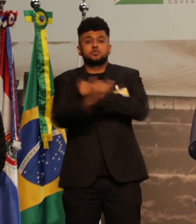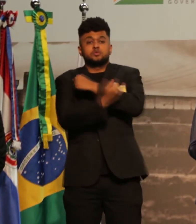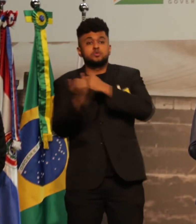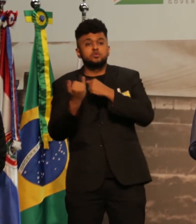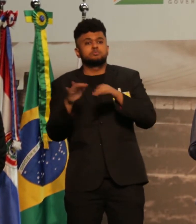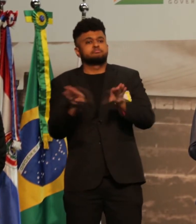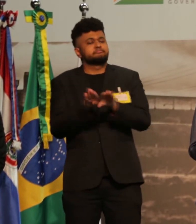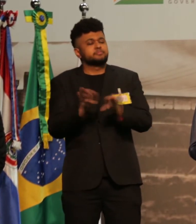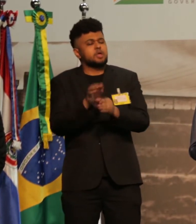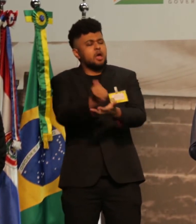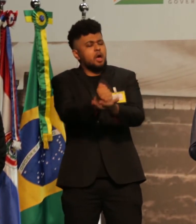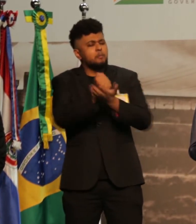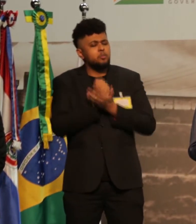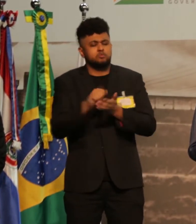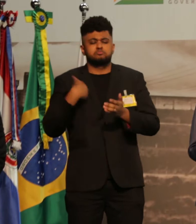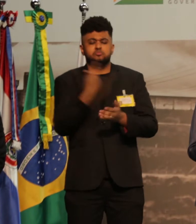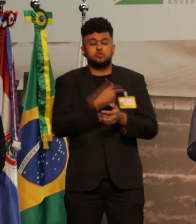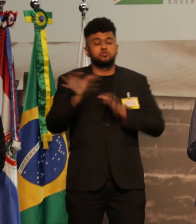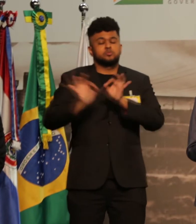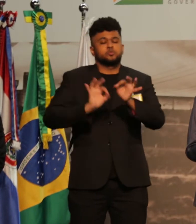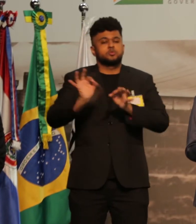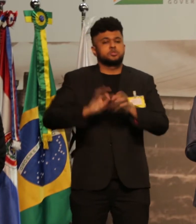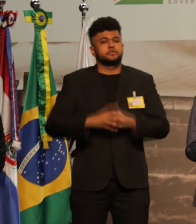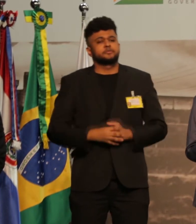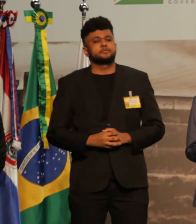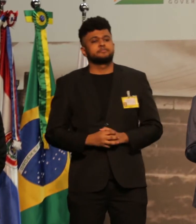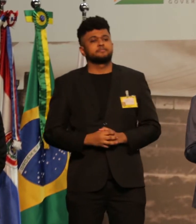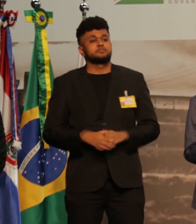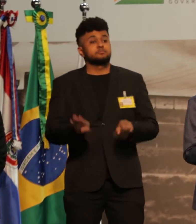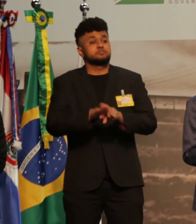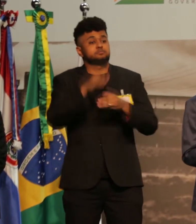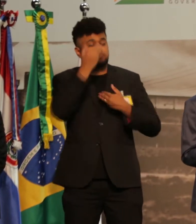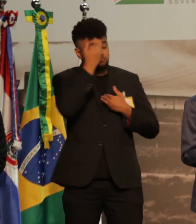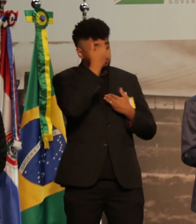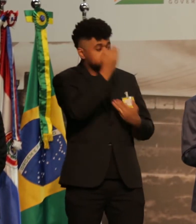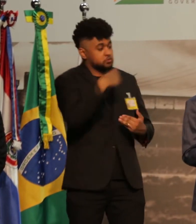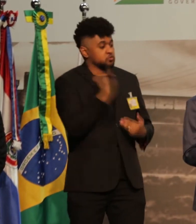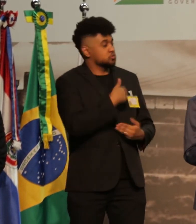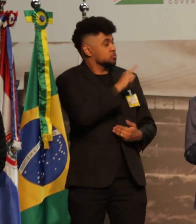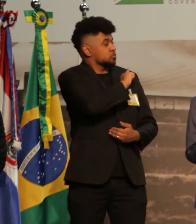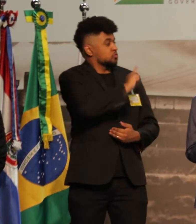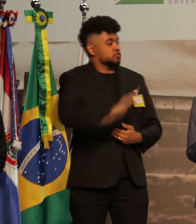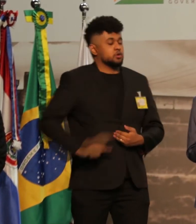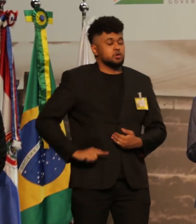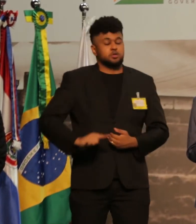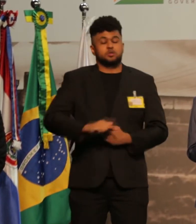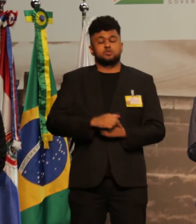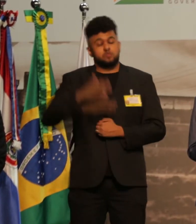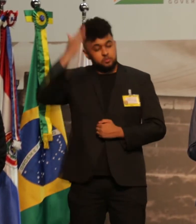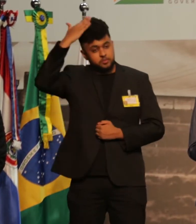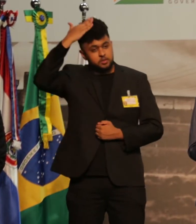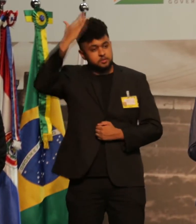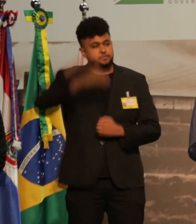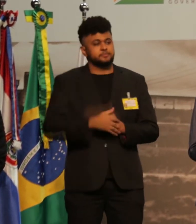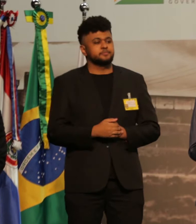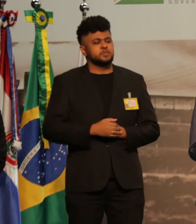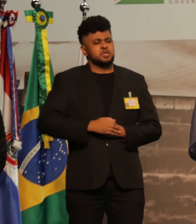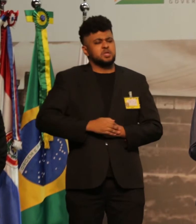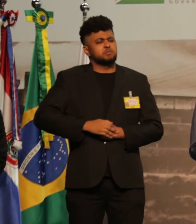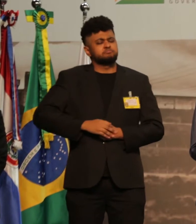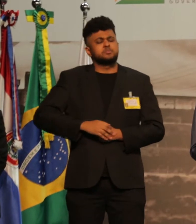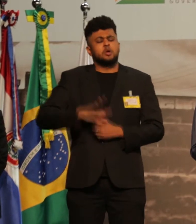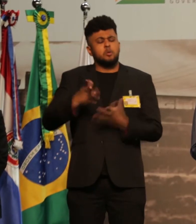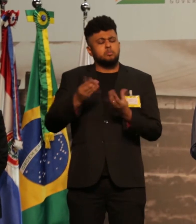Tarcísio, o apoio aos nossos projetos. Agradeço ao nosso governador, Ratinho Júnior, uma